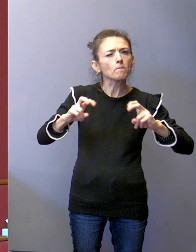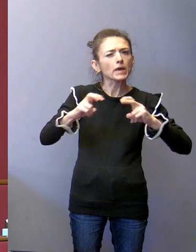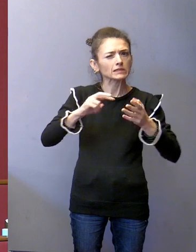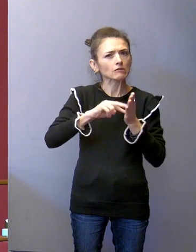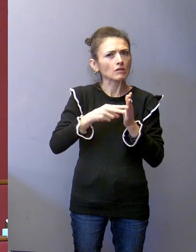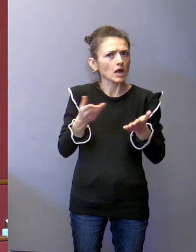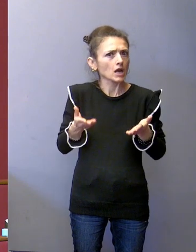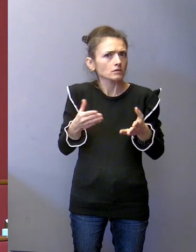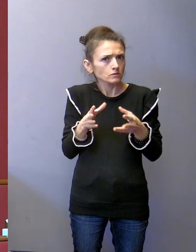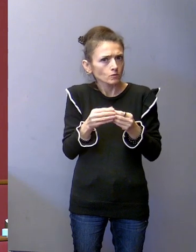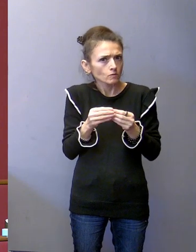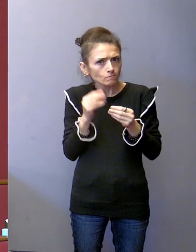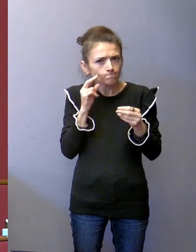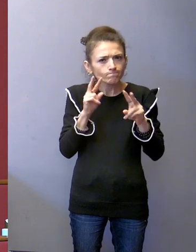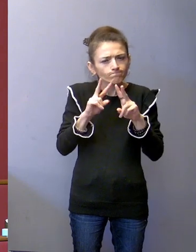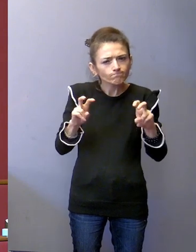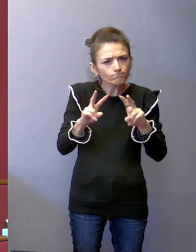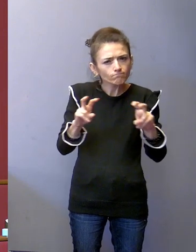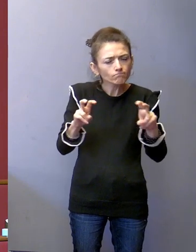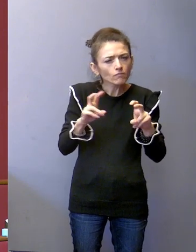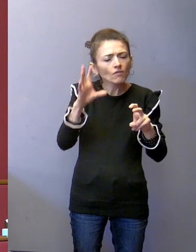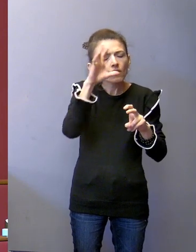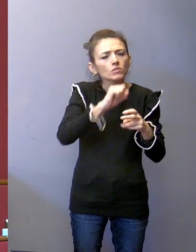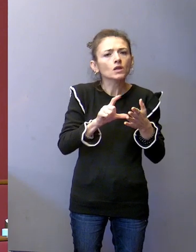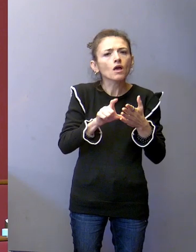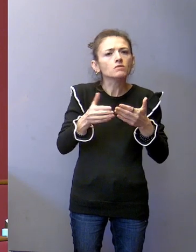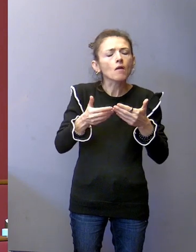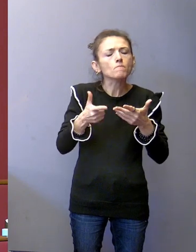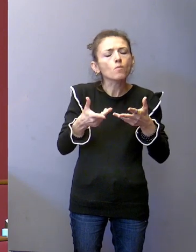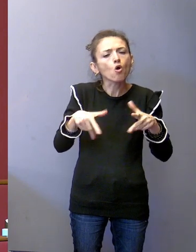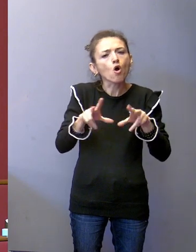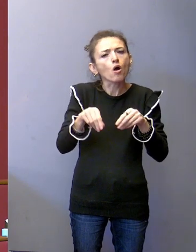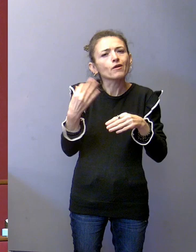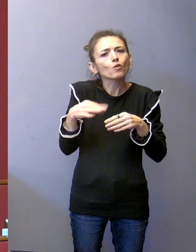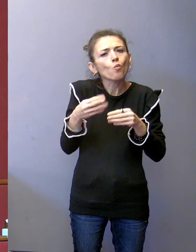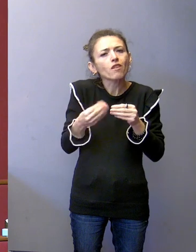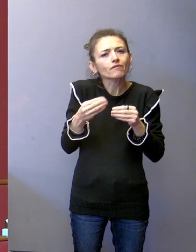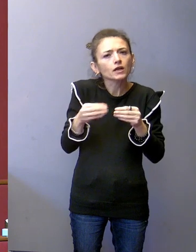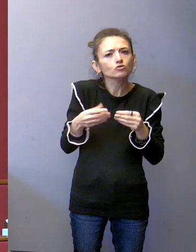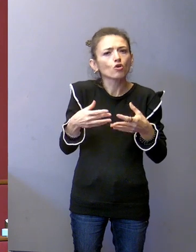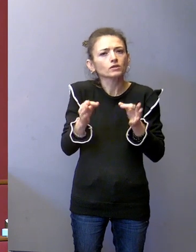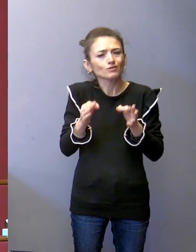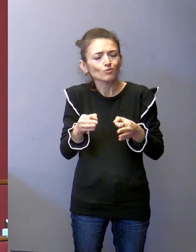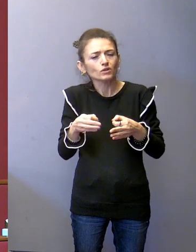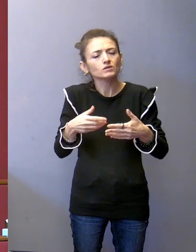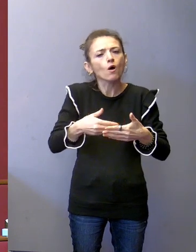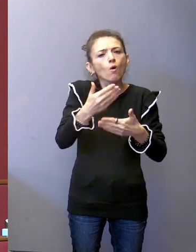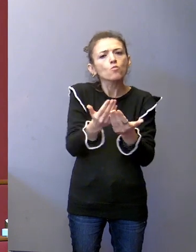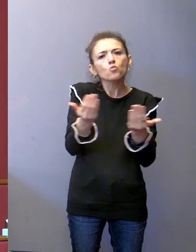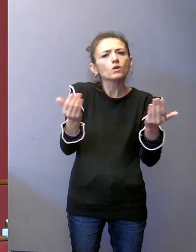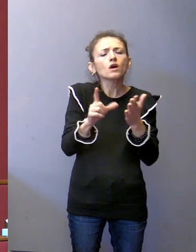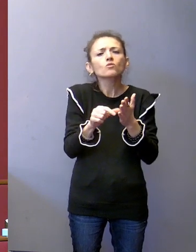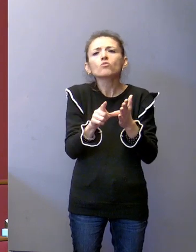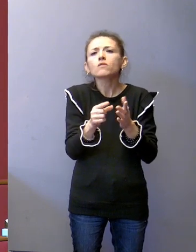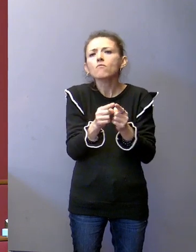quanto è necessario per sviluppare un intervento di riqualificazione di quel muretto messa in sicurezza Non appena